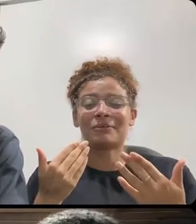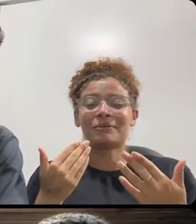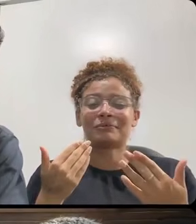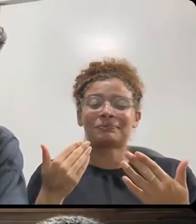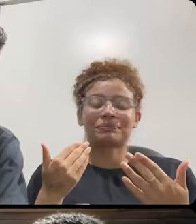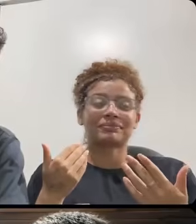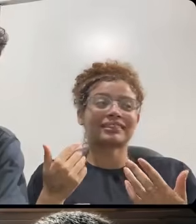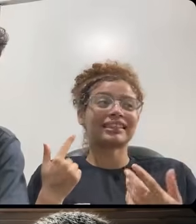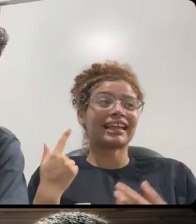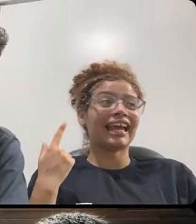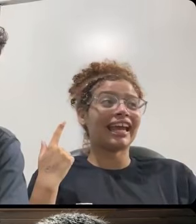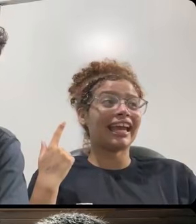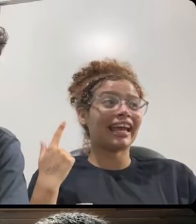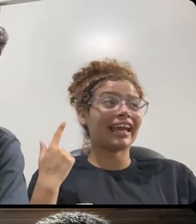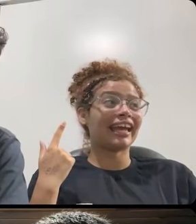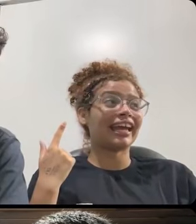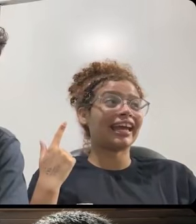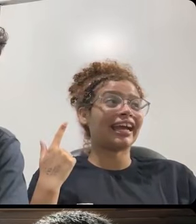Então,